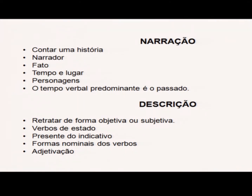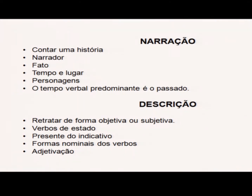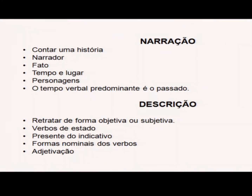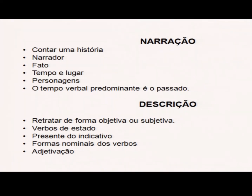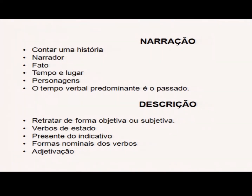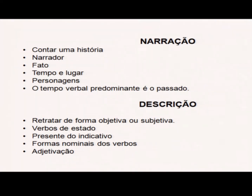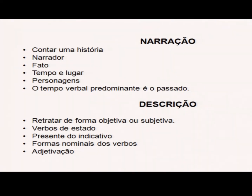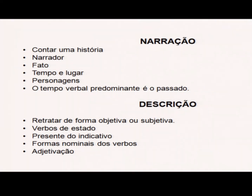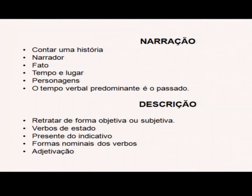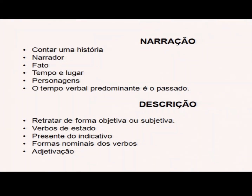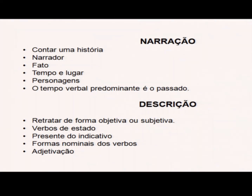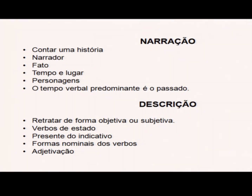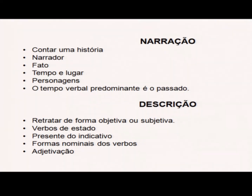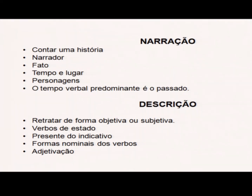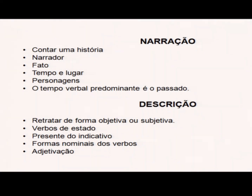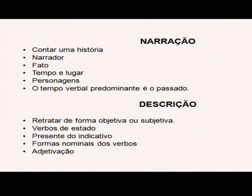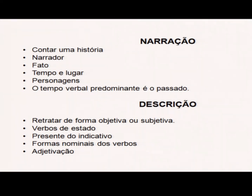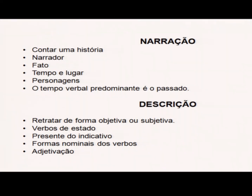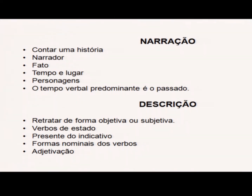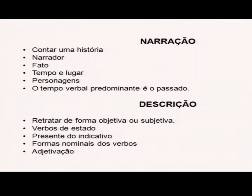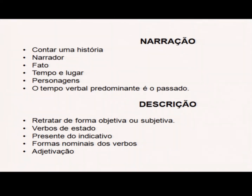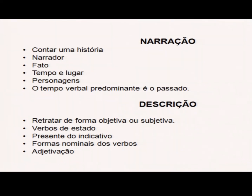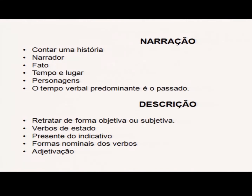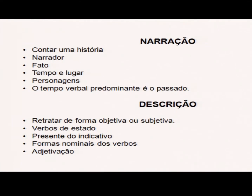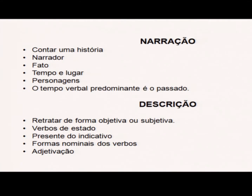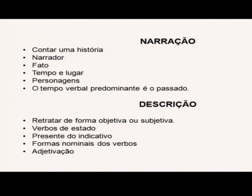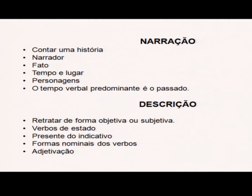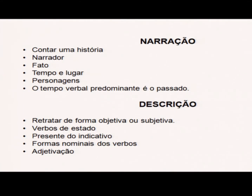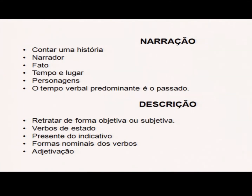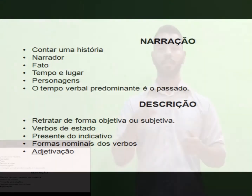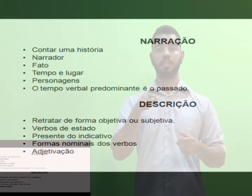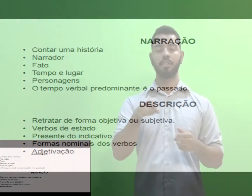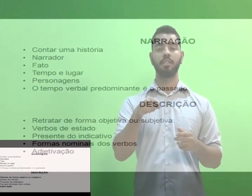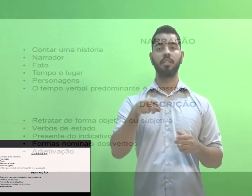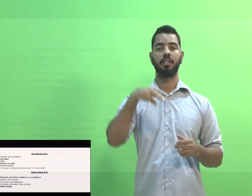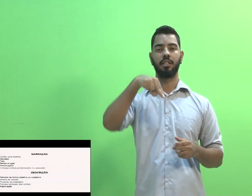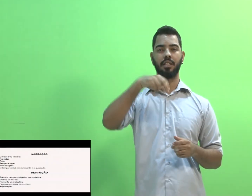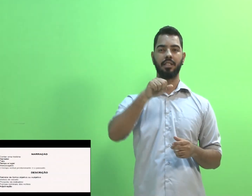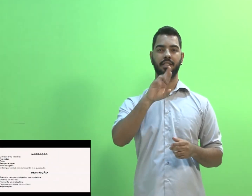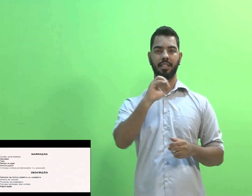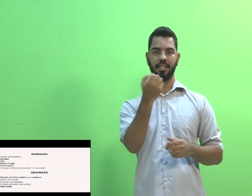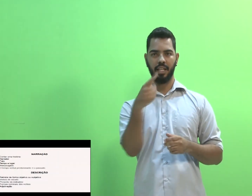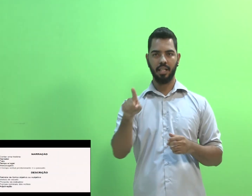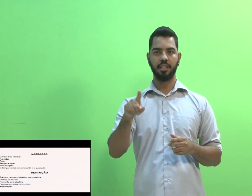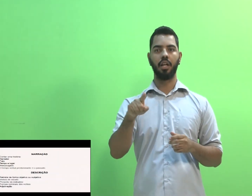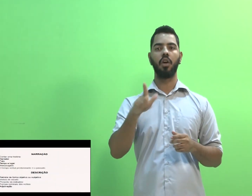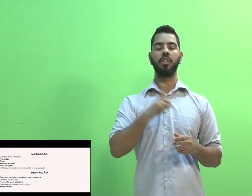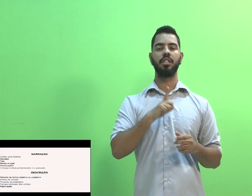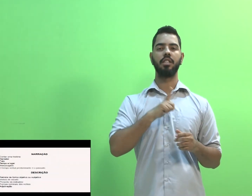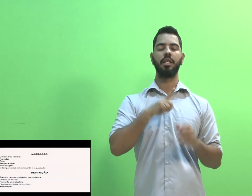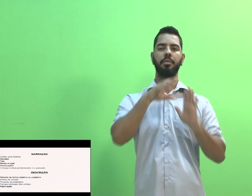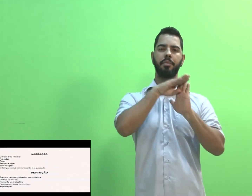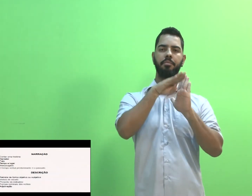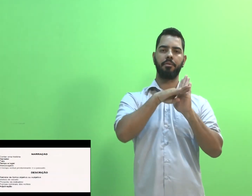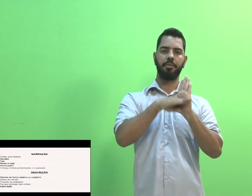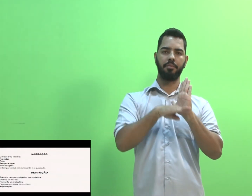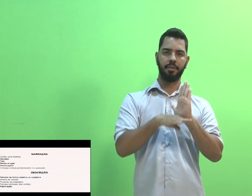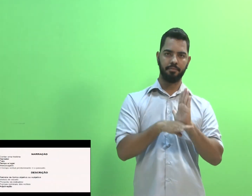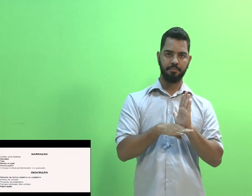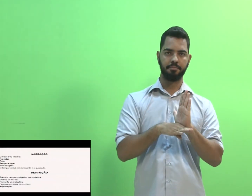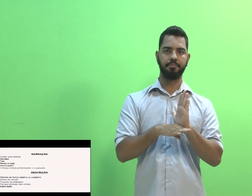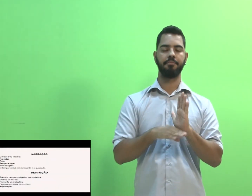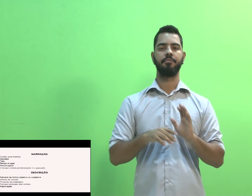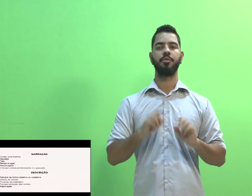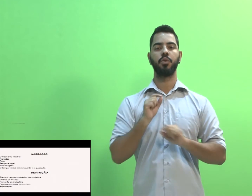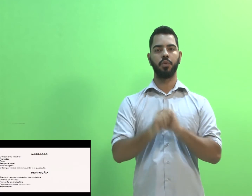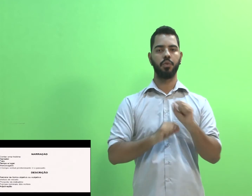Então, os aspectos fundamentais de uma narração vão ser a presença de um narrador, a presença de um fato a ser narrado, o